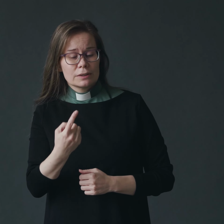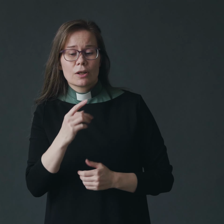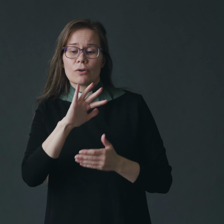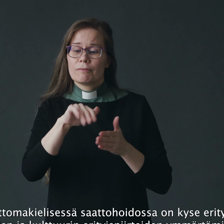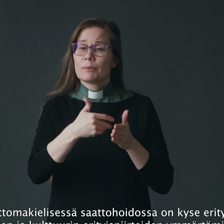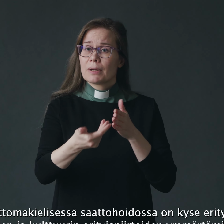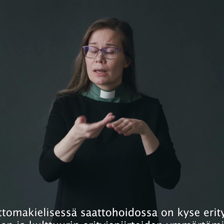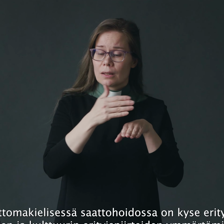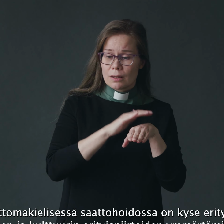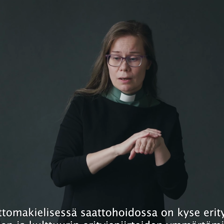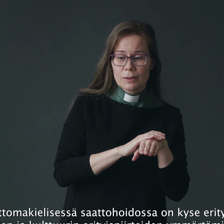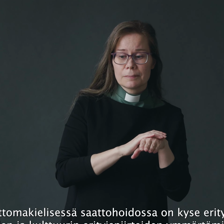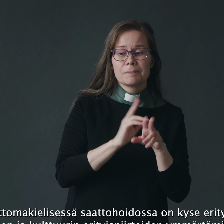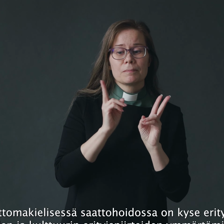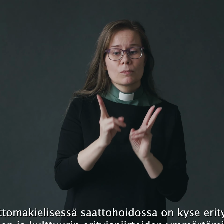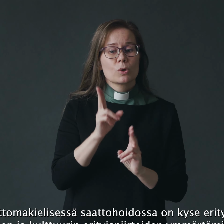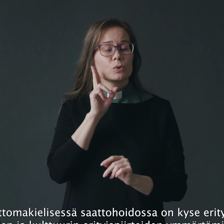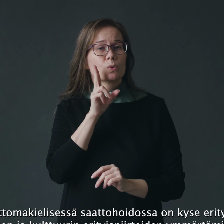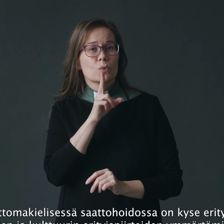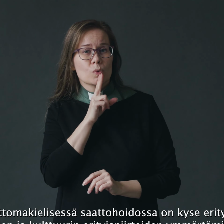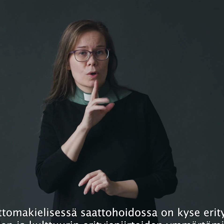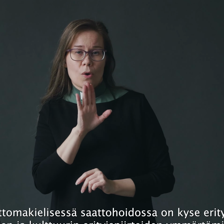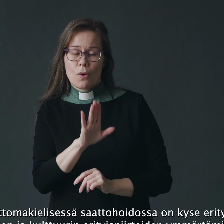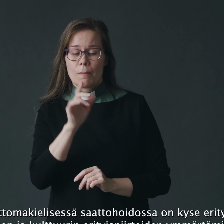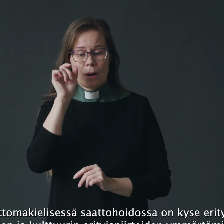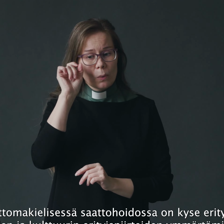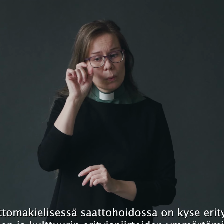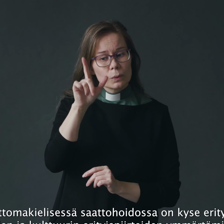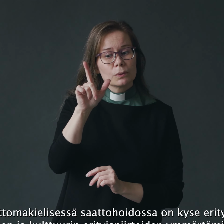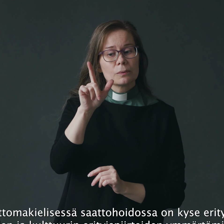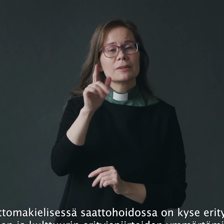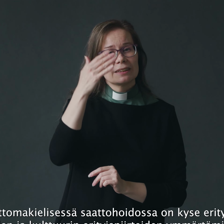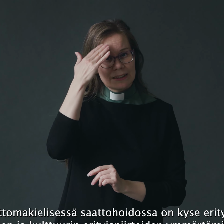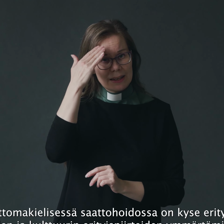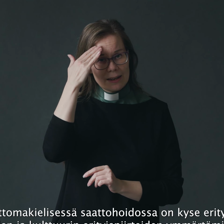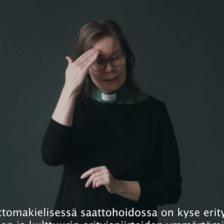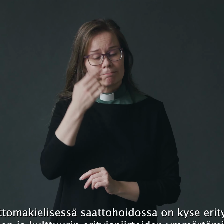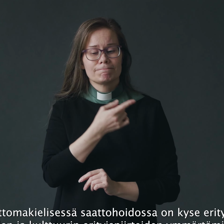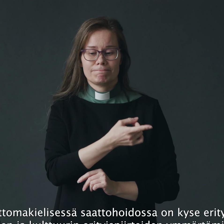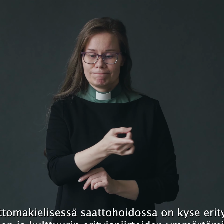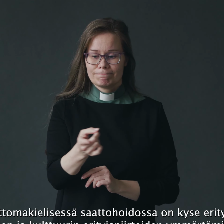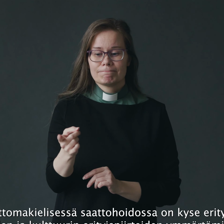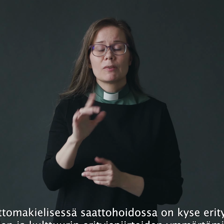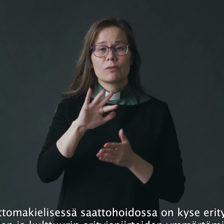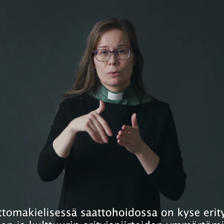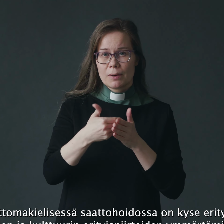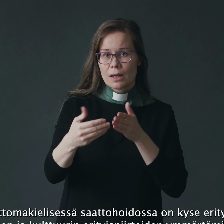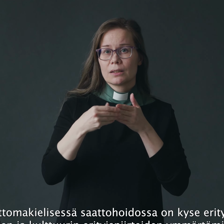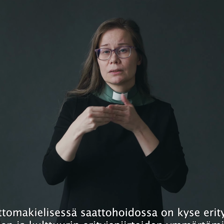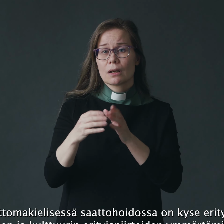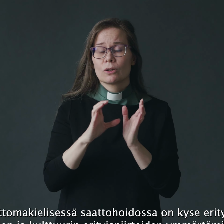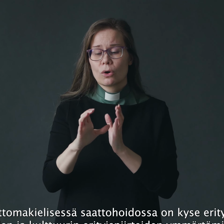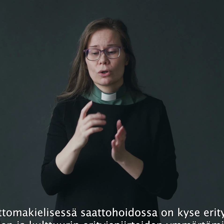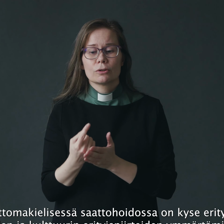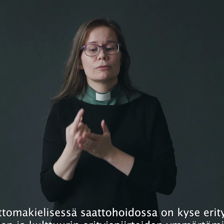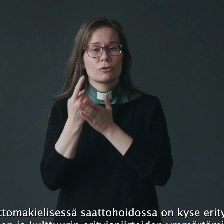Hänestä viittomakielisessä saattohoidossa on kyse erityisesti viittomakielen ja kulttuurin erityispiirteiden ymmärtämisestä.